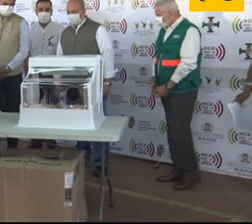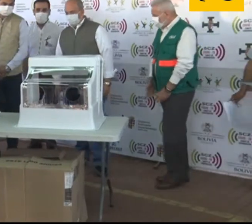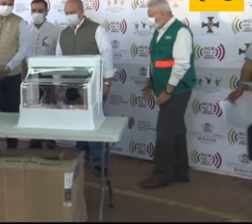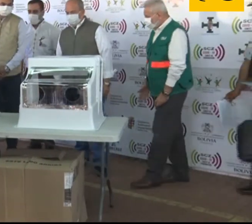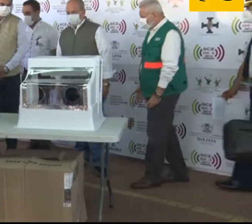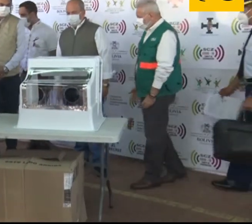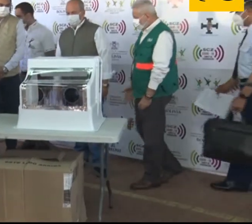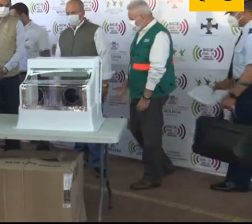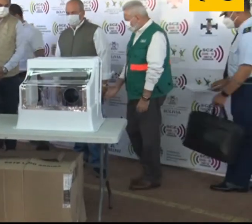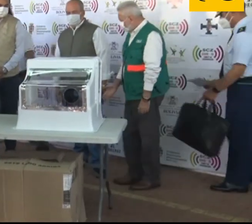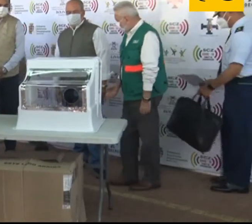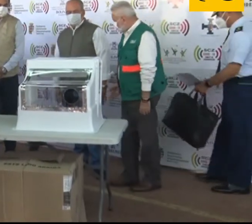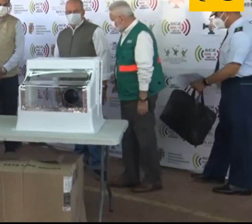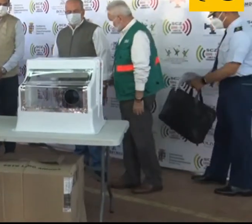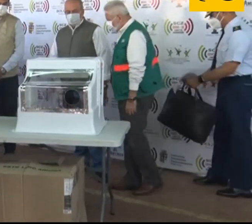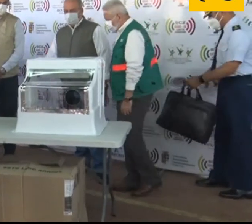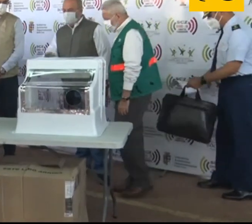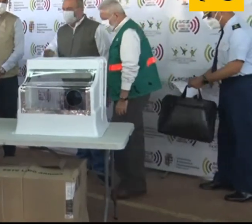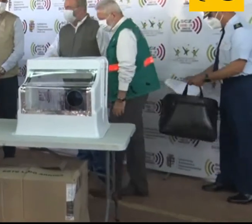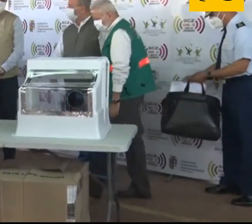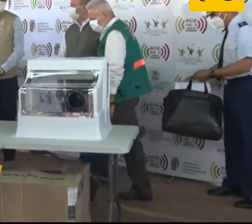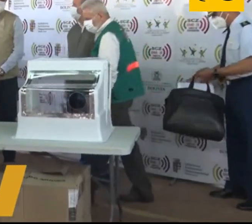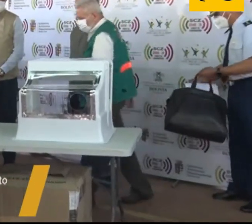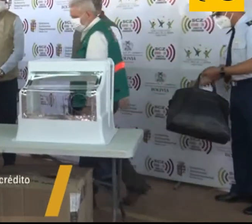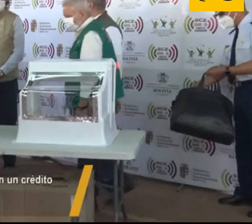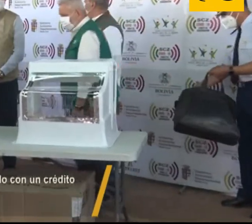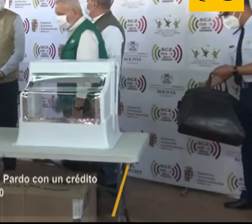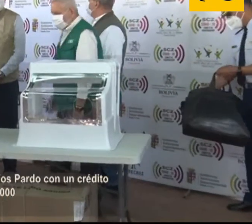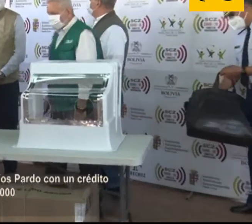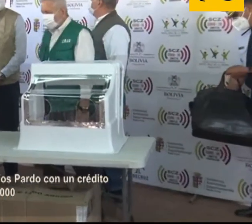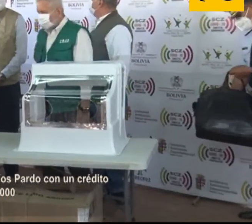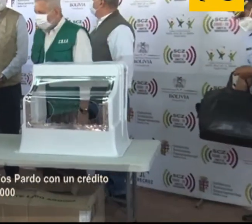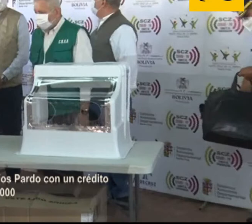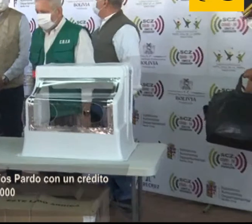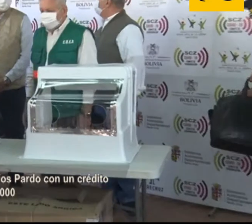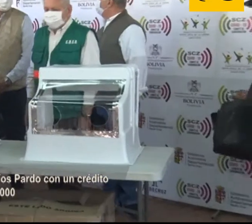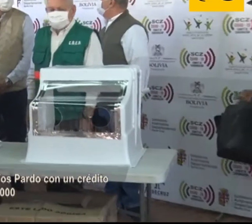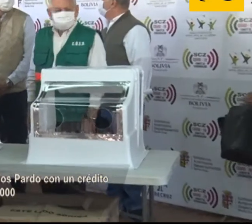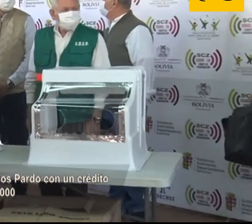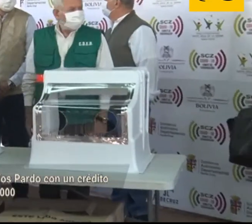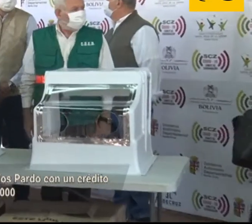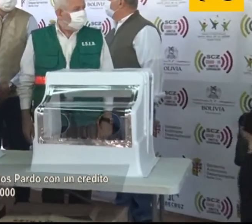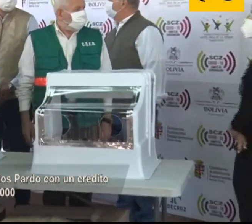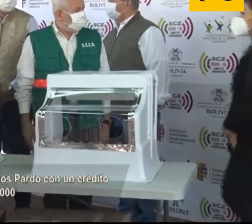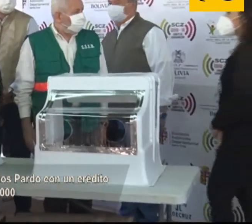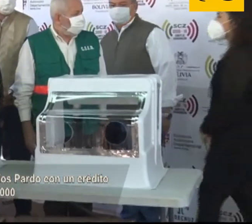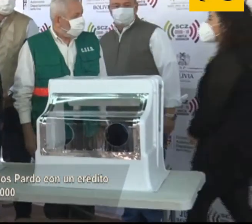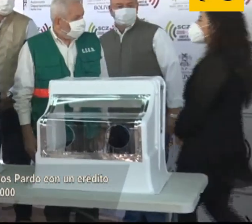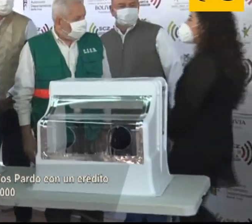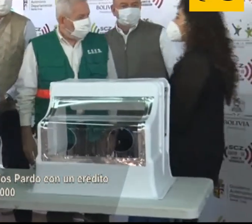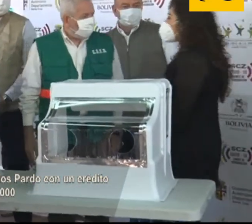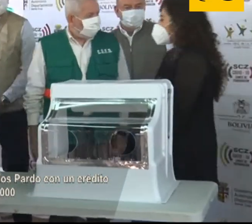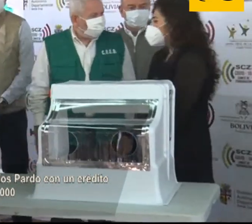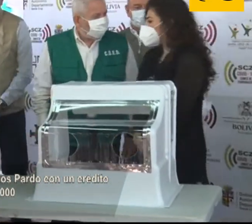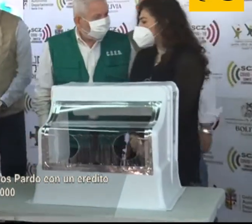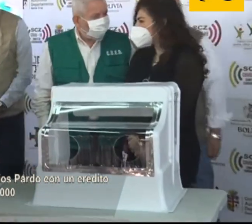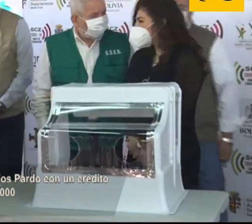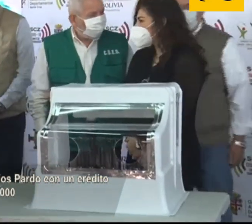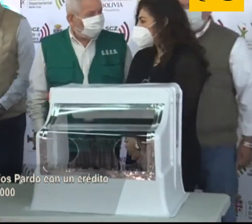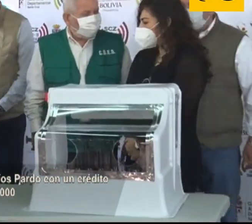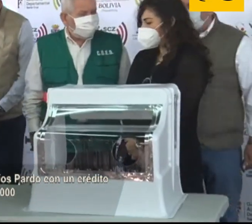Nuevamente reiterar nuestro agradecimiento a la familia Salvatierra por tan importante